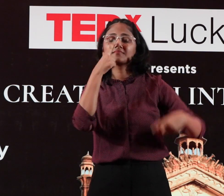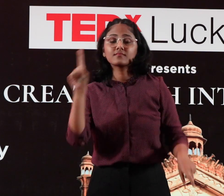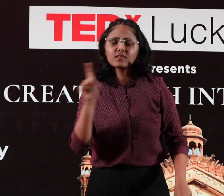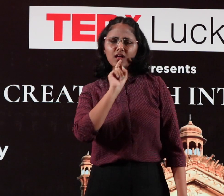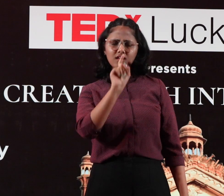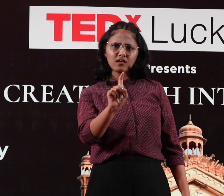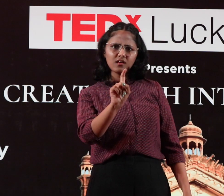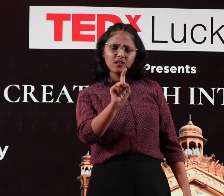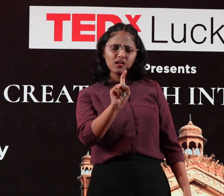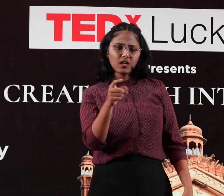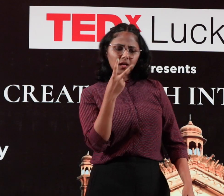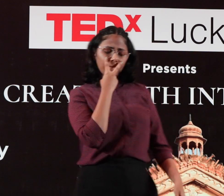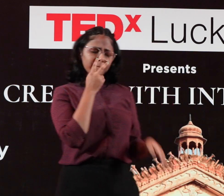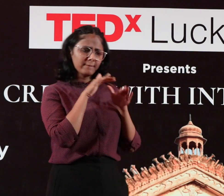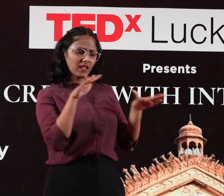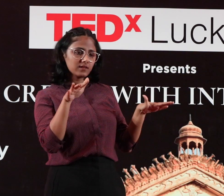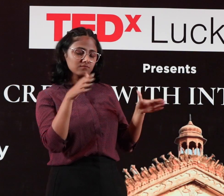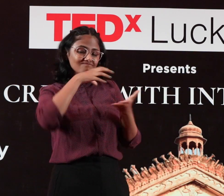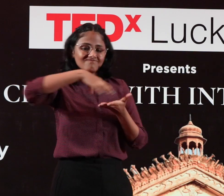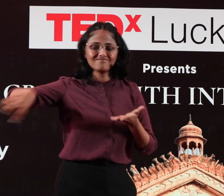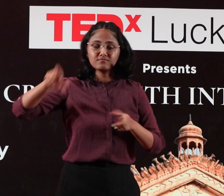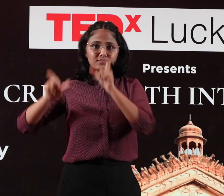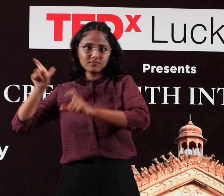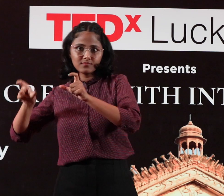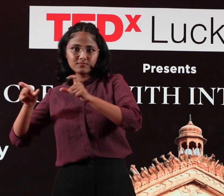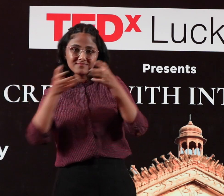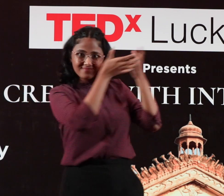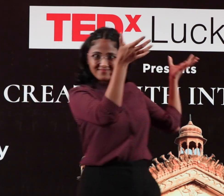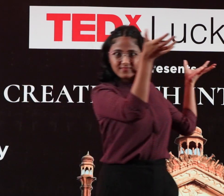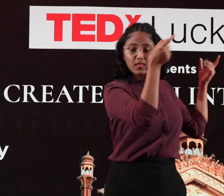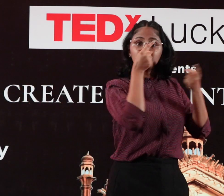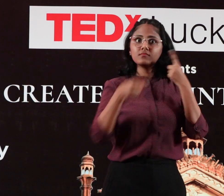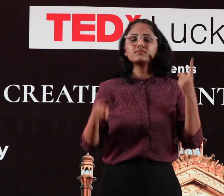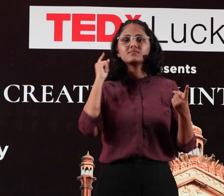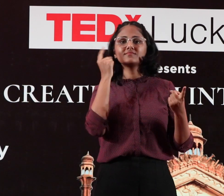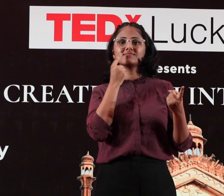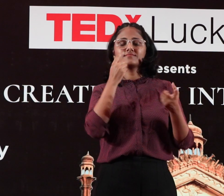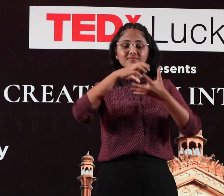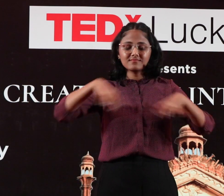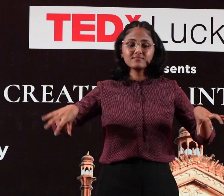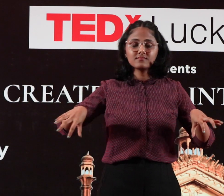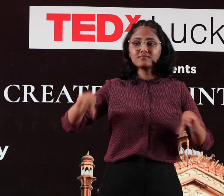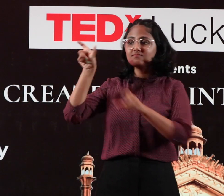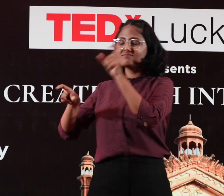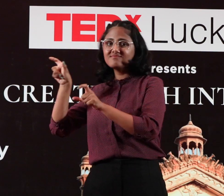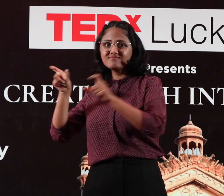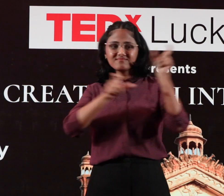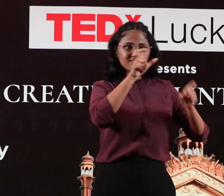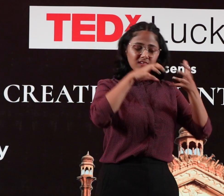कि ब्लाइंडनेस सेपरेट्स पीपल फ्रॉम थिंग्स, बट डेफनेस सेपरेट्स पीपल फ्रॉम पीपल। एंड